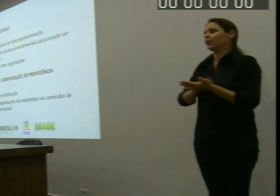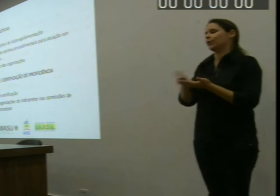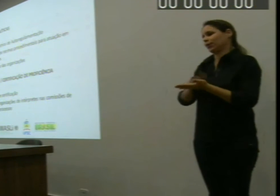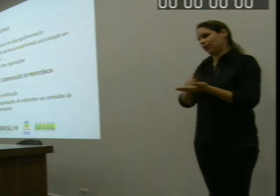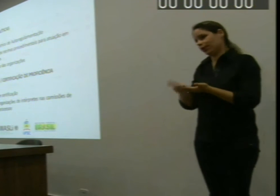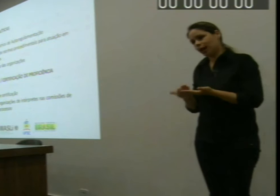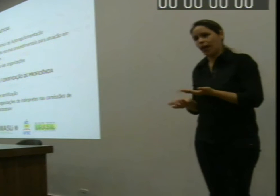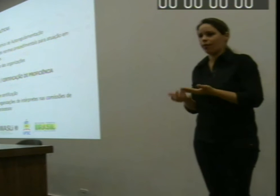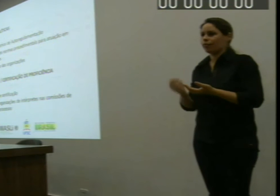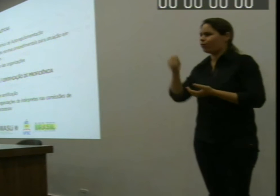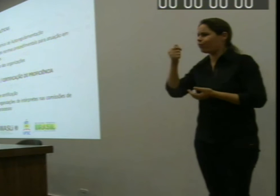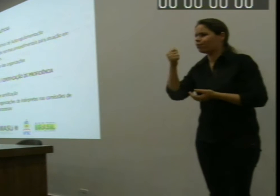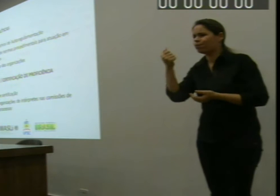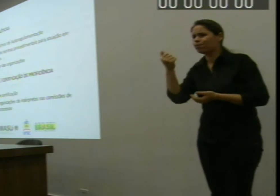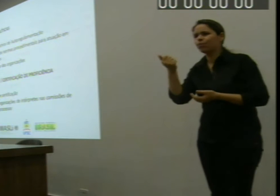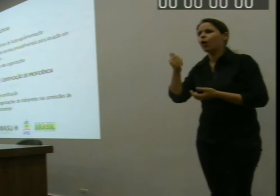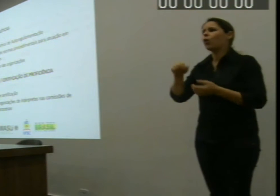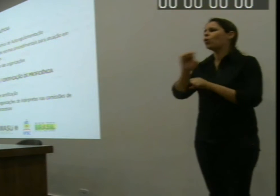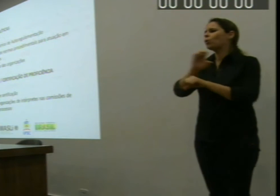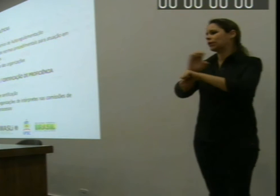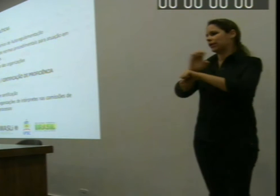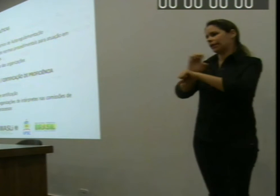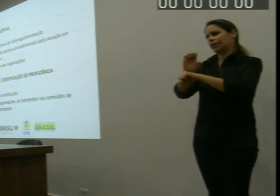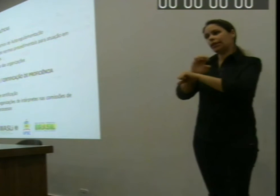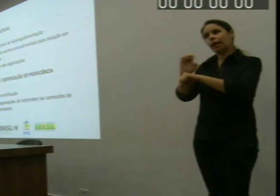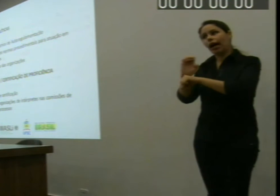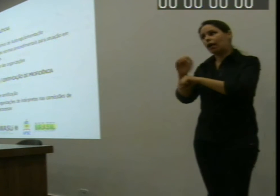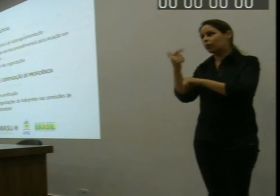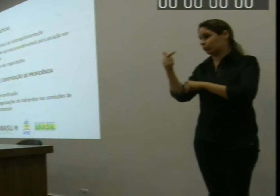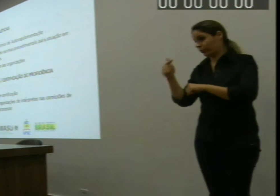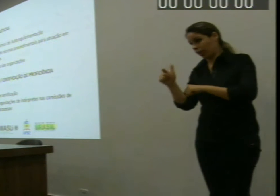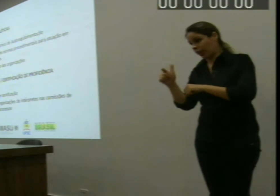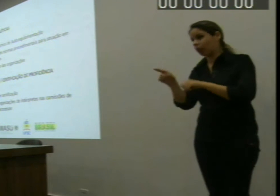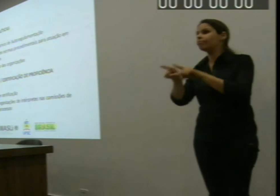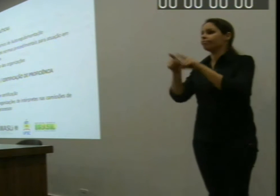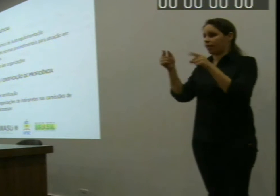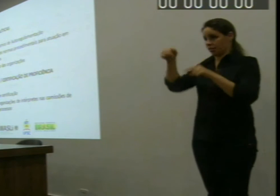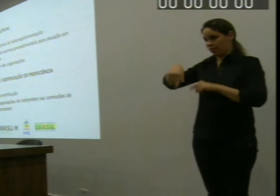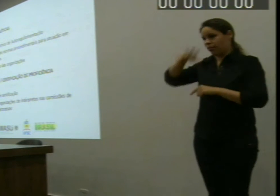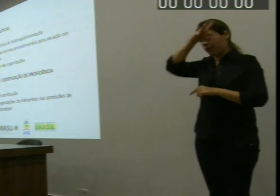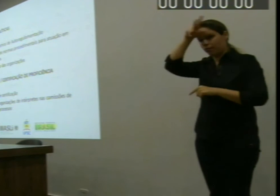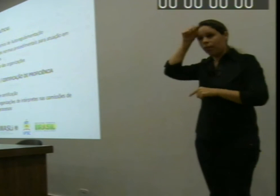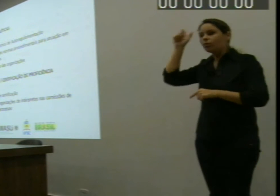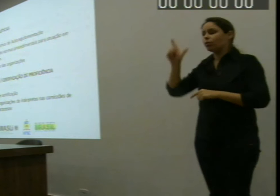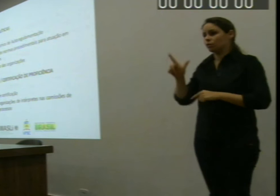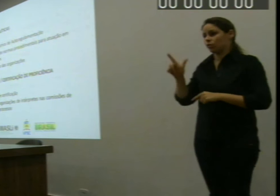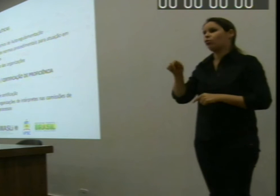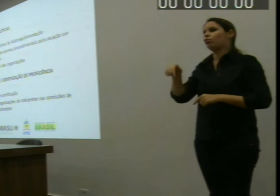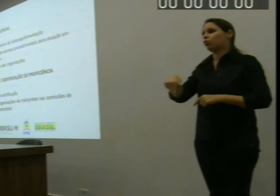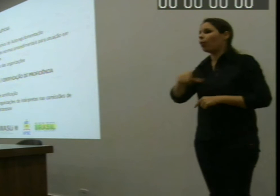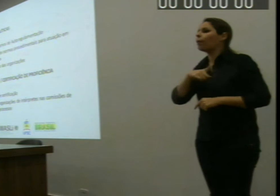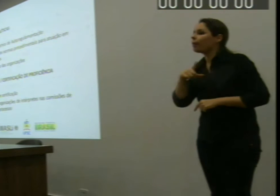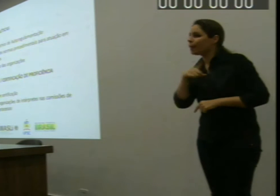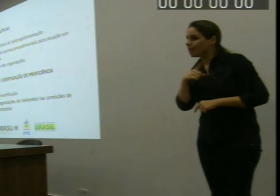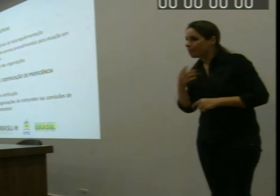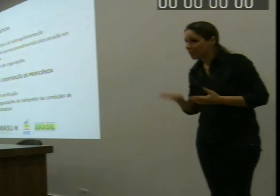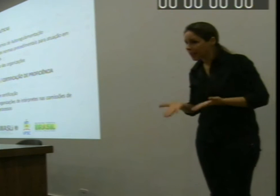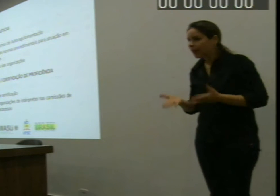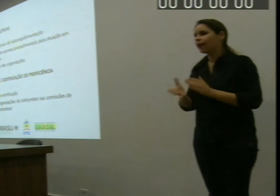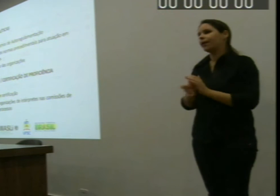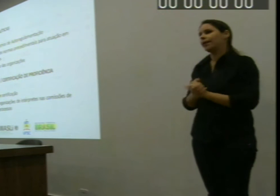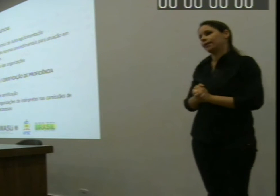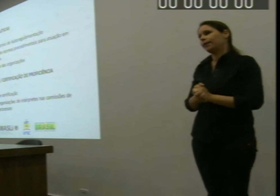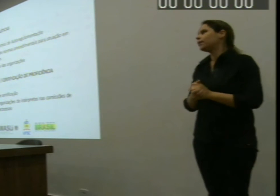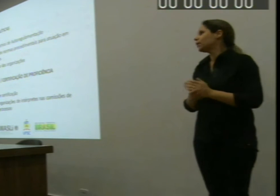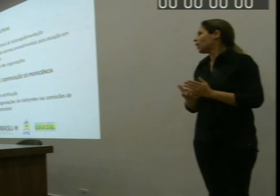estados que não tiveram associações de intérpretes fundadas aqui no Mato Grosso do Sul teve a Associação dos profissionais autores interos de língua de cin do Mato